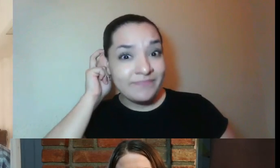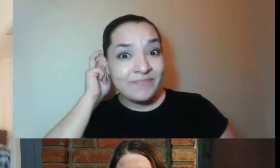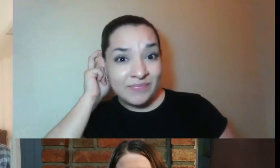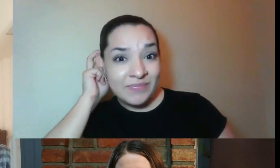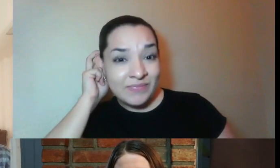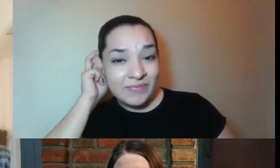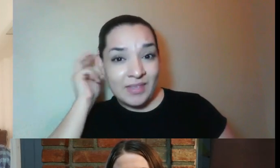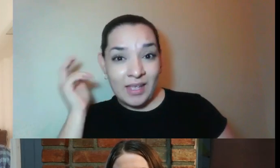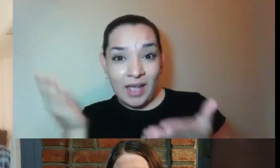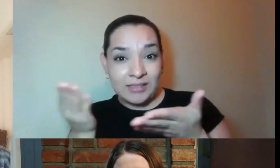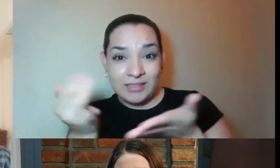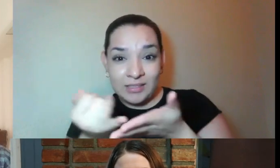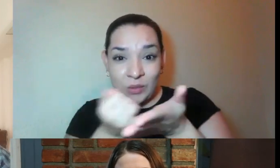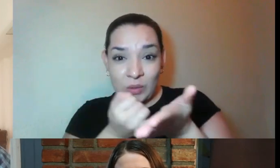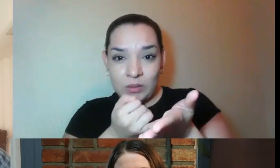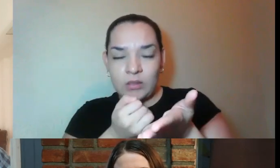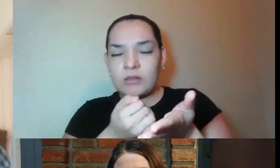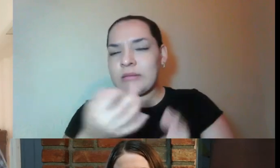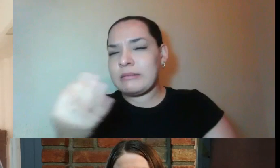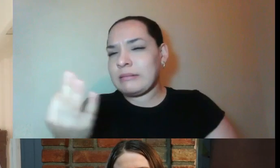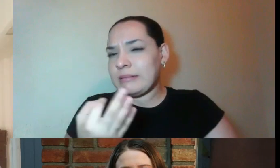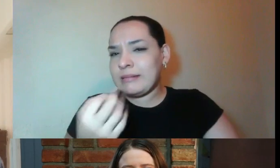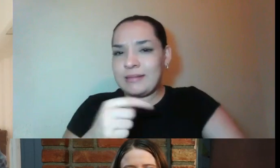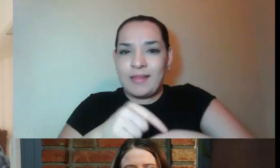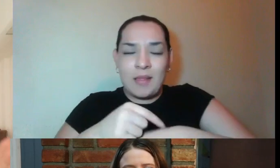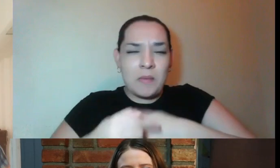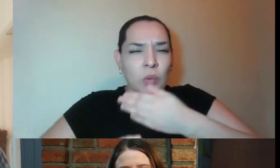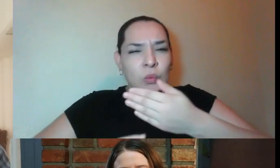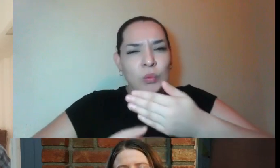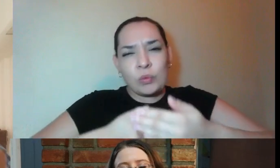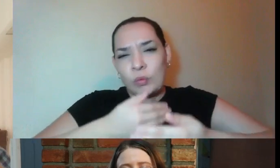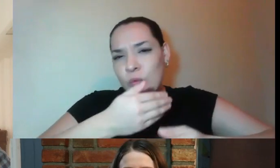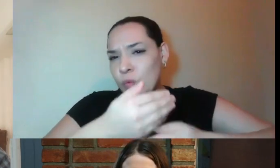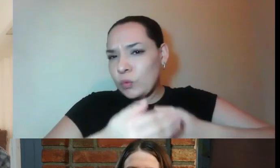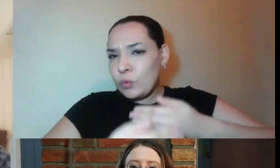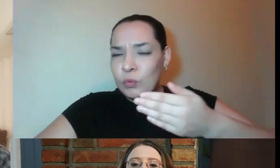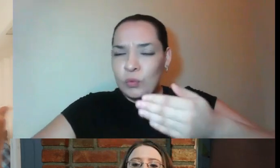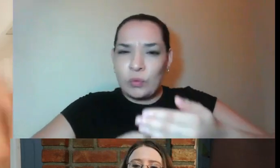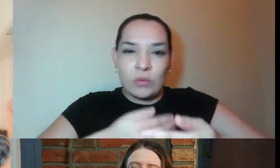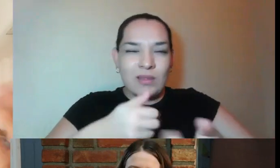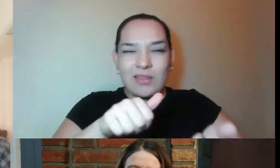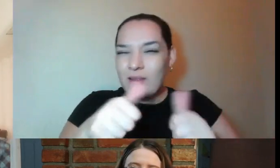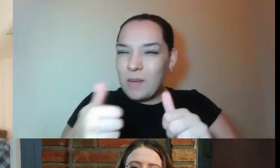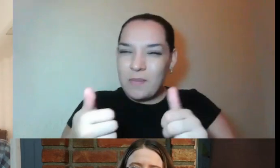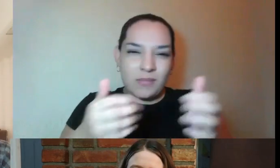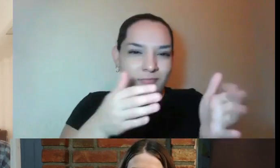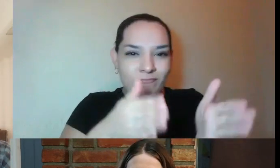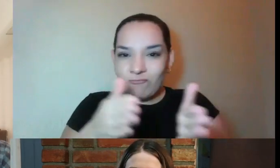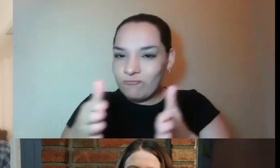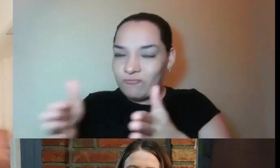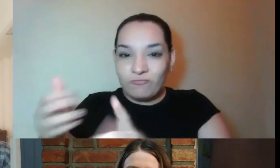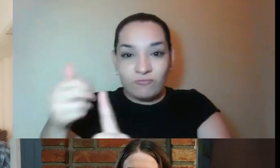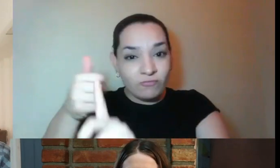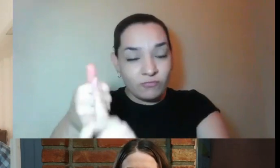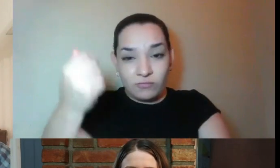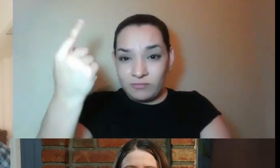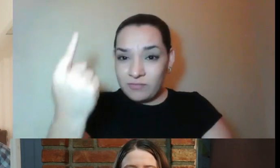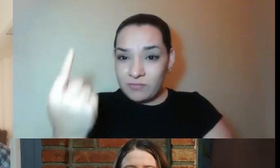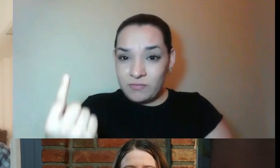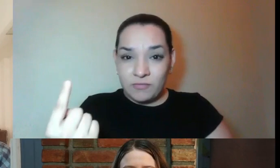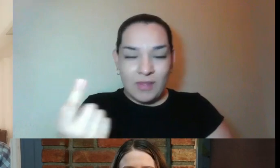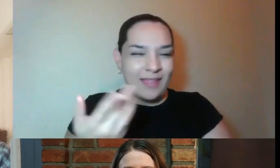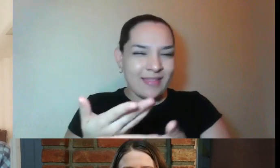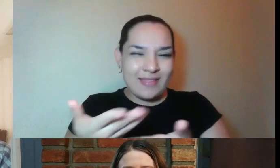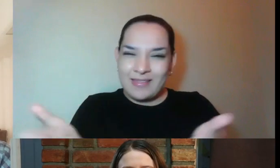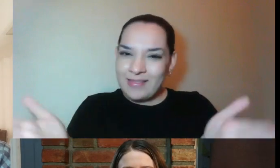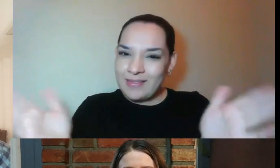vez realizada la operación, conlleva un tiempo, de acuerdo al proceso que tenga cada